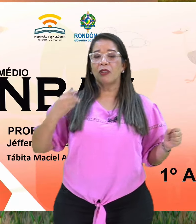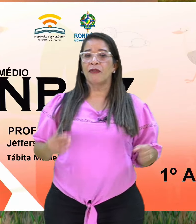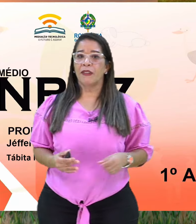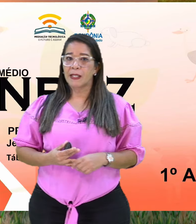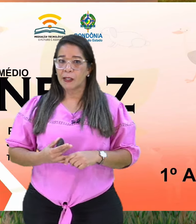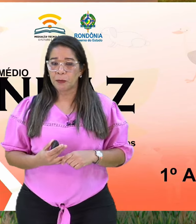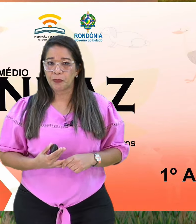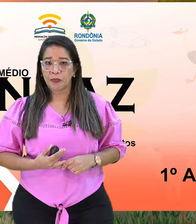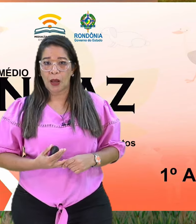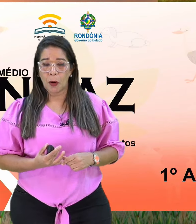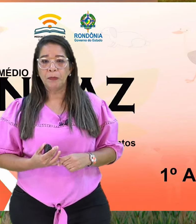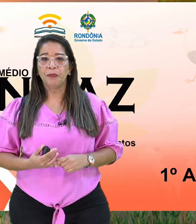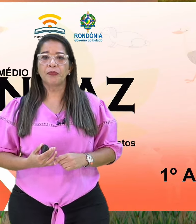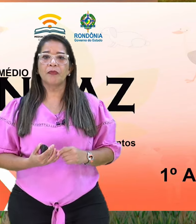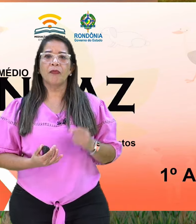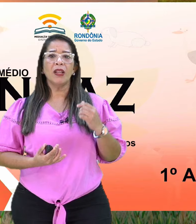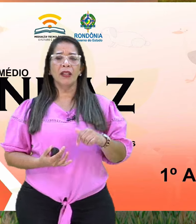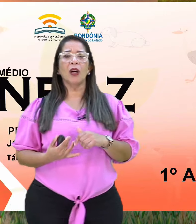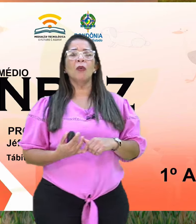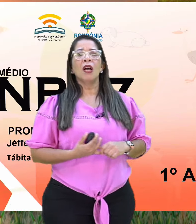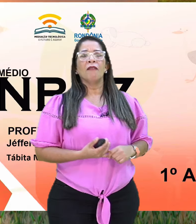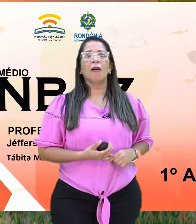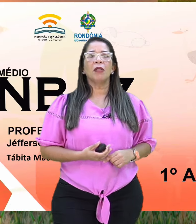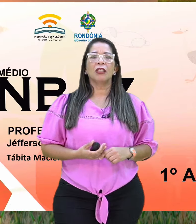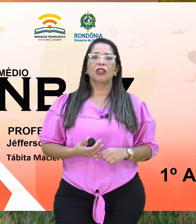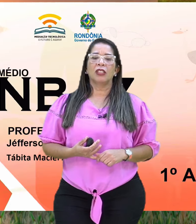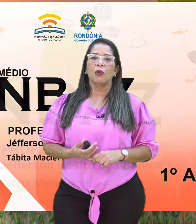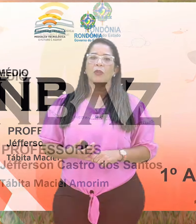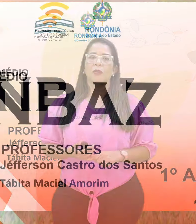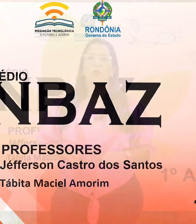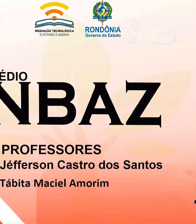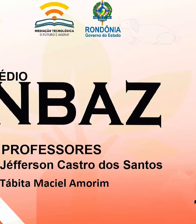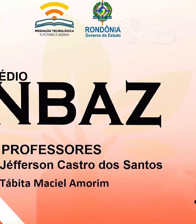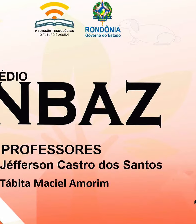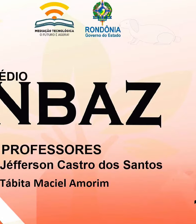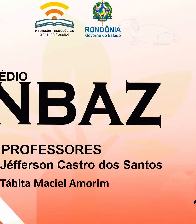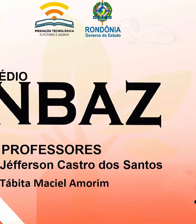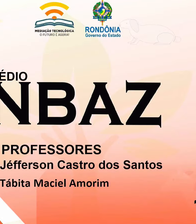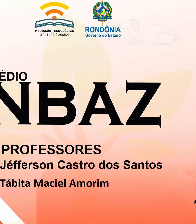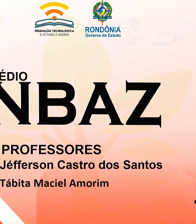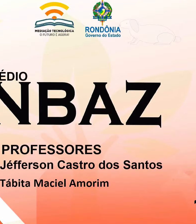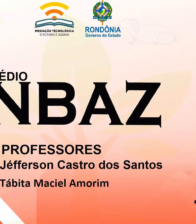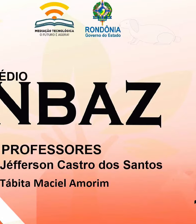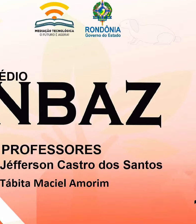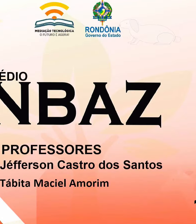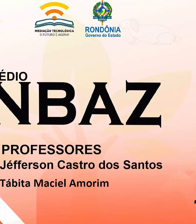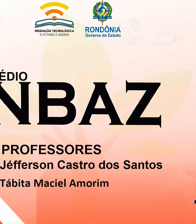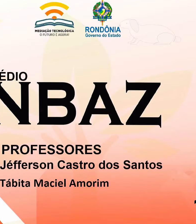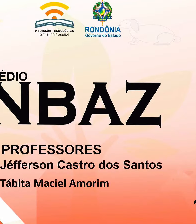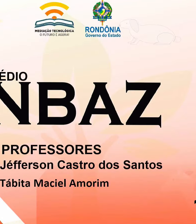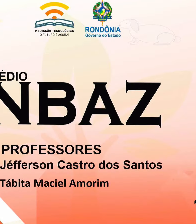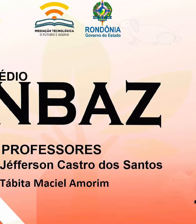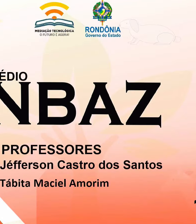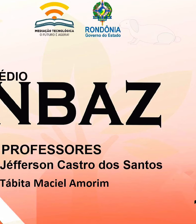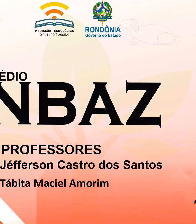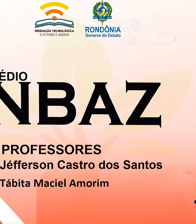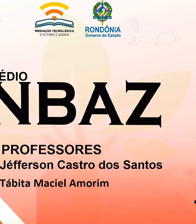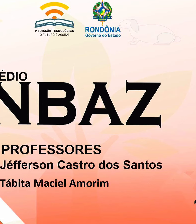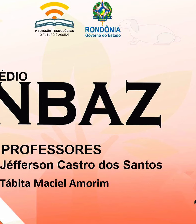um processo de infecção, tá bom? Então, vamos lá, diretor, jogando para nós na nossa telinha. Olha